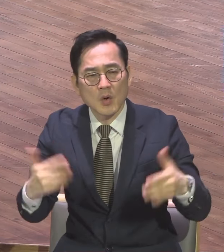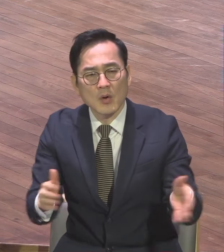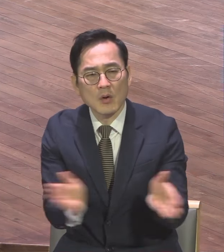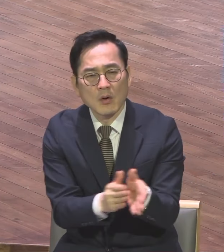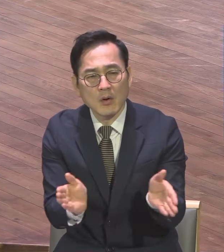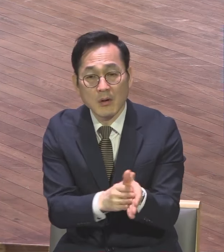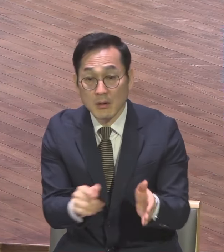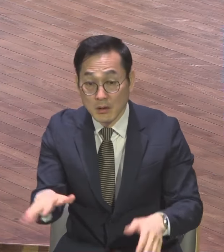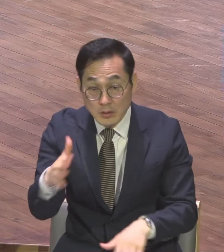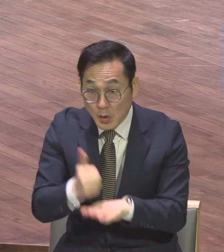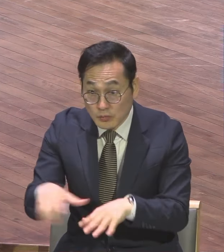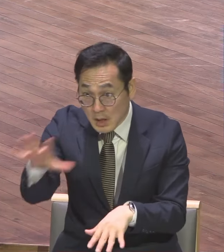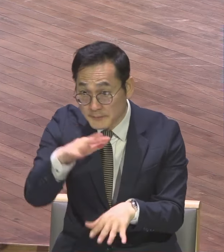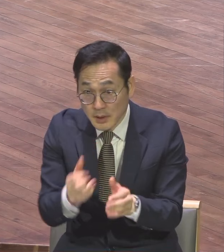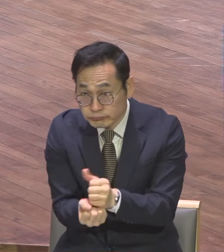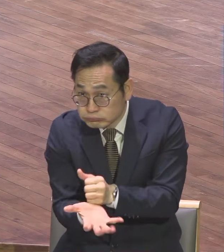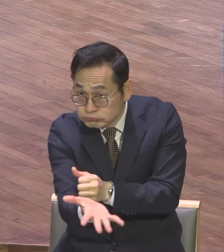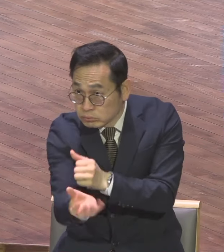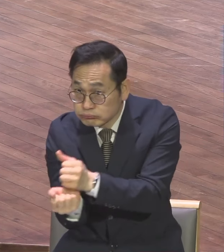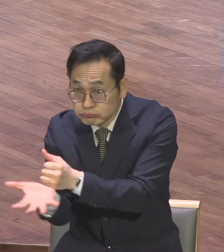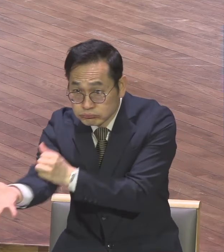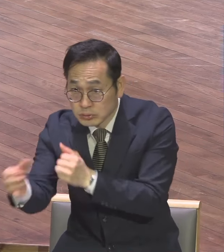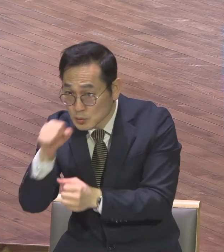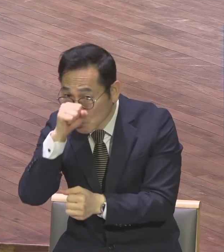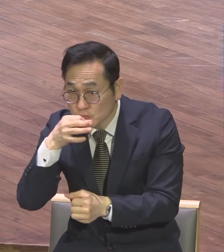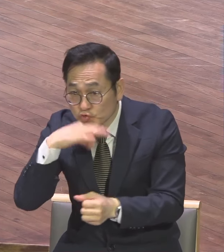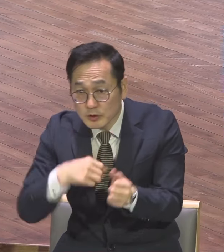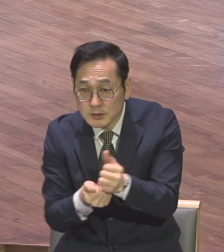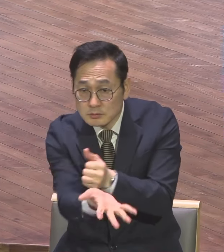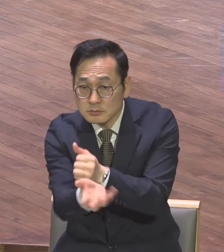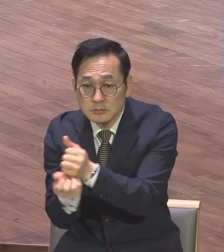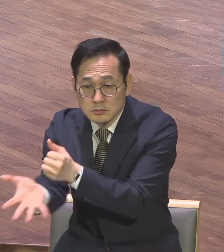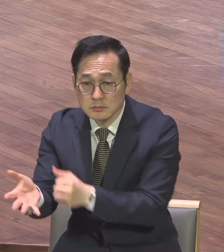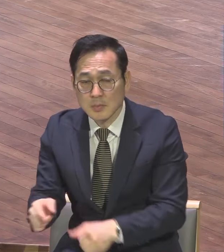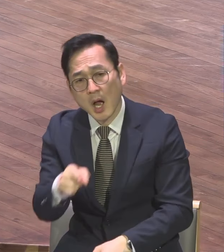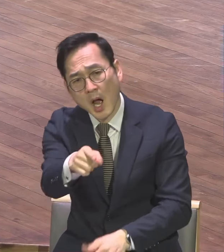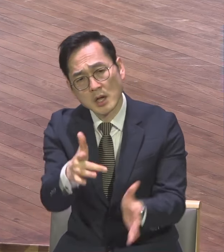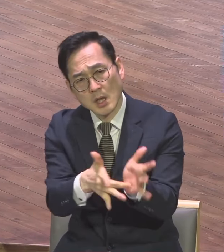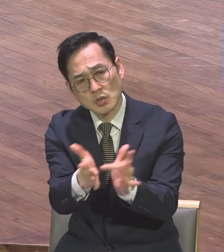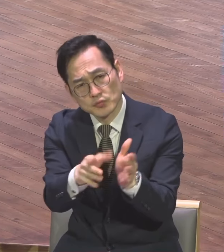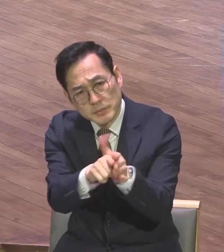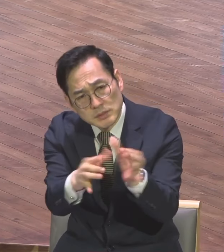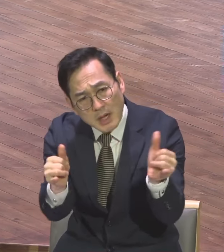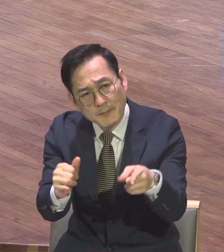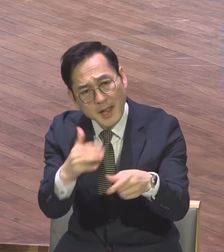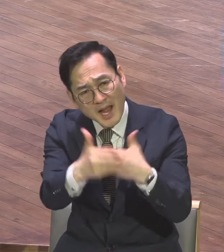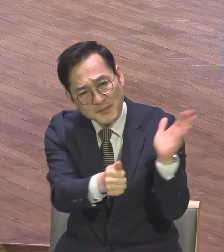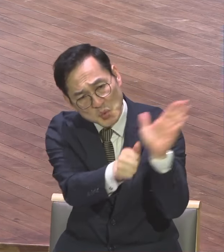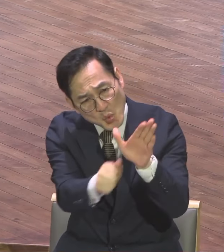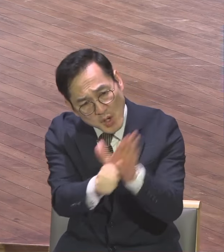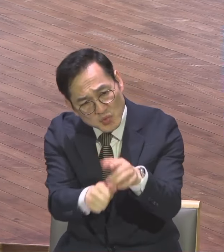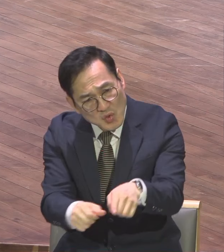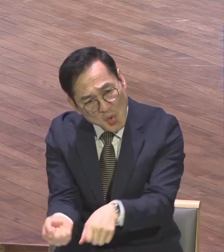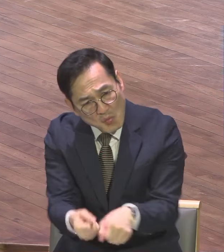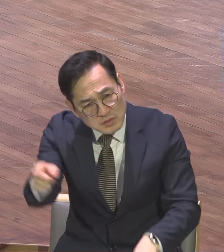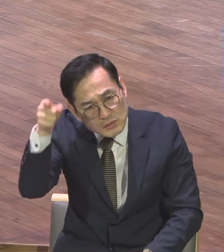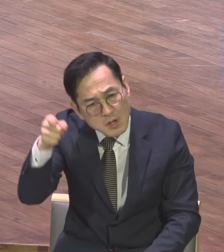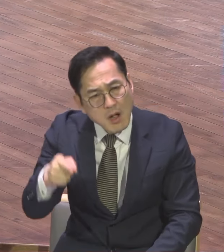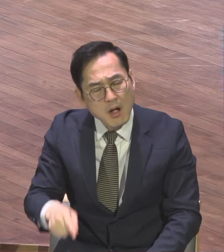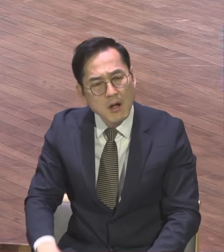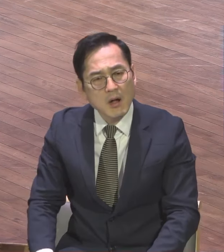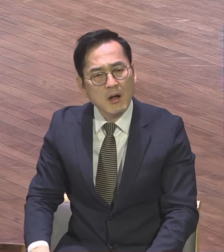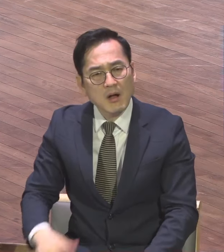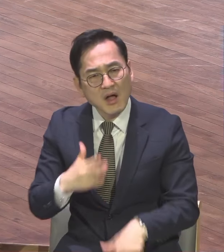영향을 입혔잖아요. 야, 저분이 예수를 믿어서 저렇게 잘 죽구나. 하나님이 도와줘서 저렇게